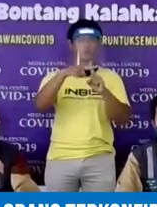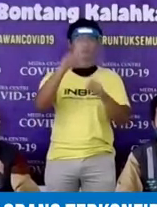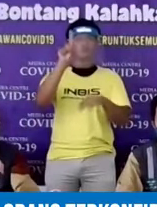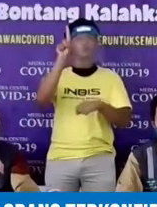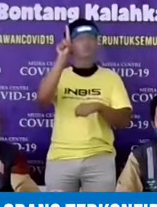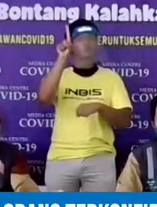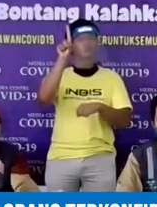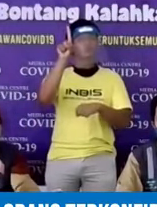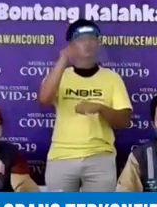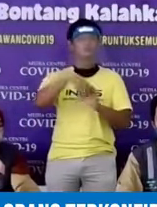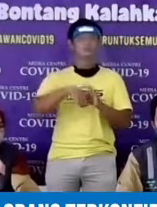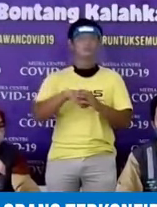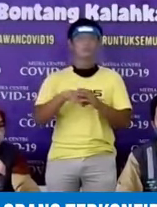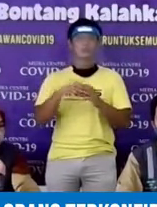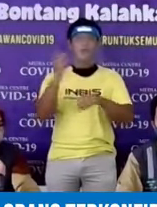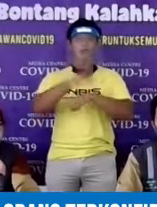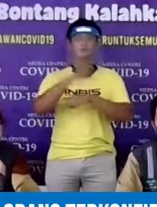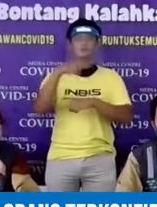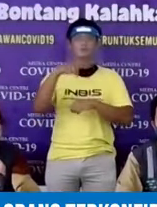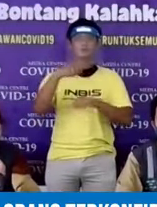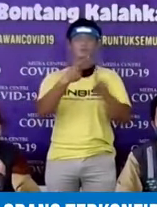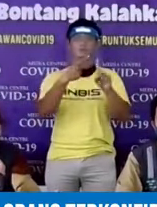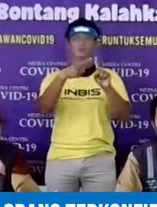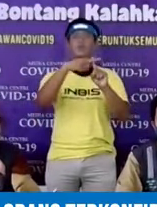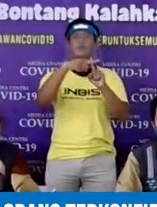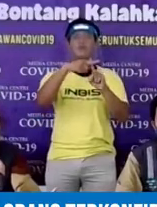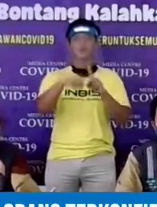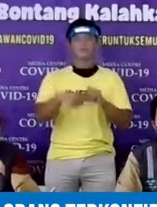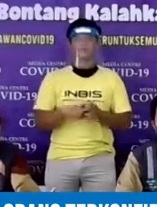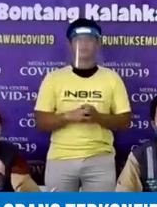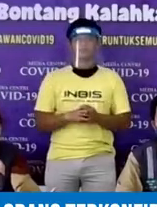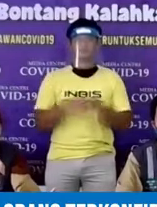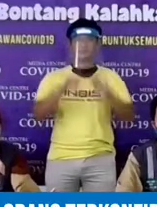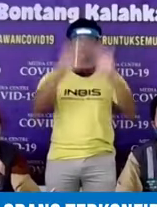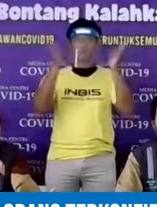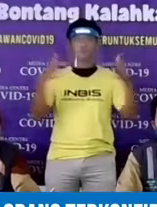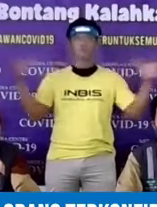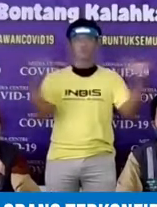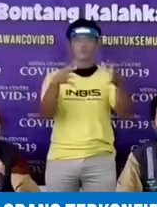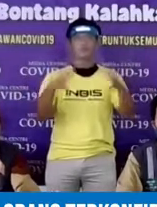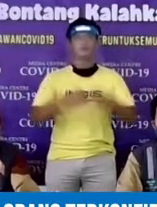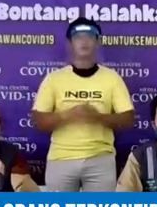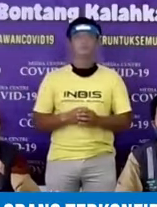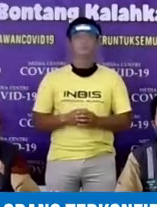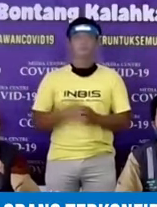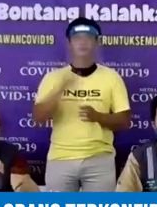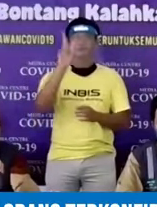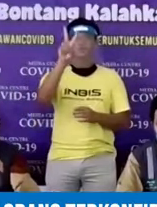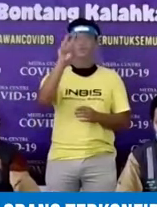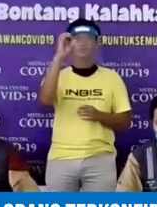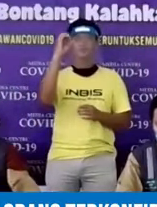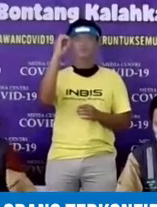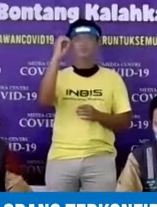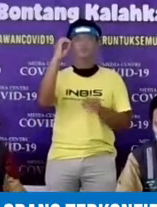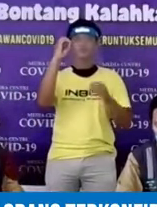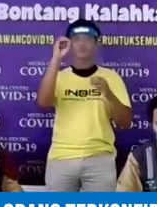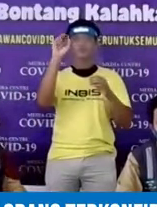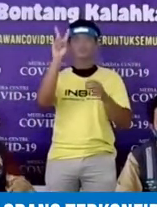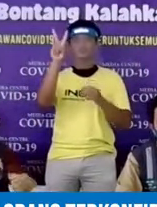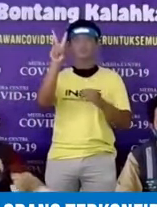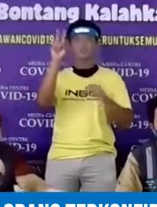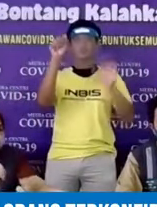dan per hari ini bertambah menjadi sampai ke cus 226 btg